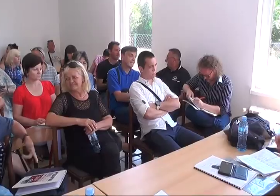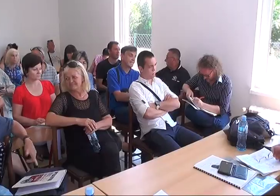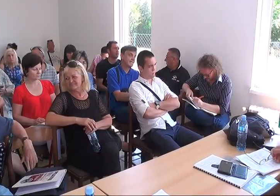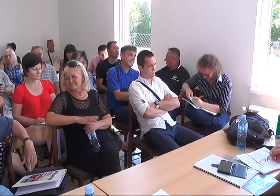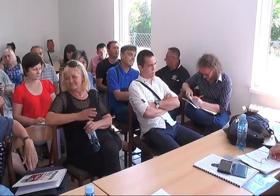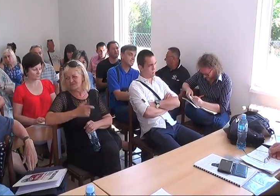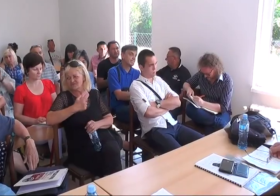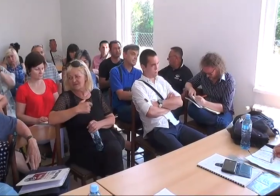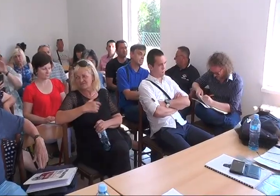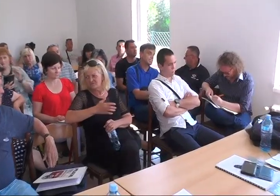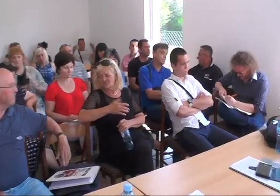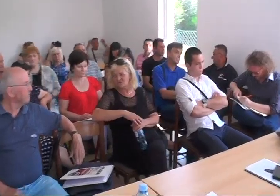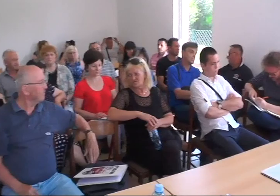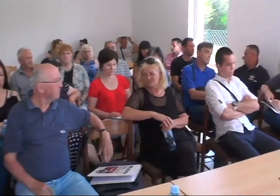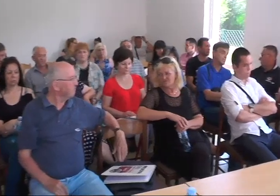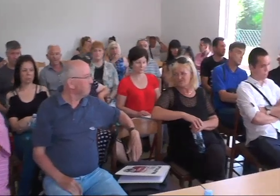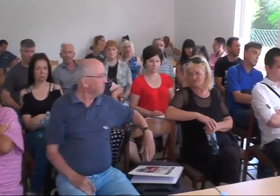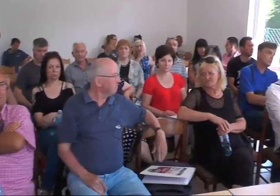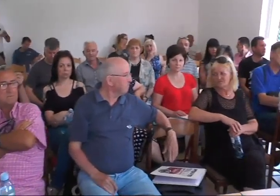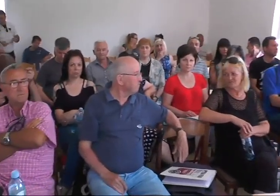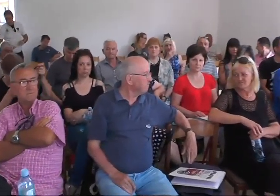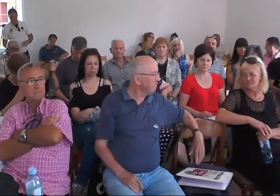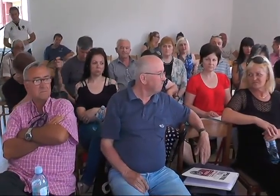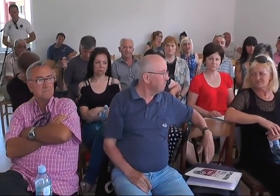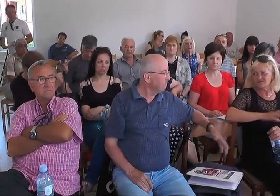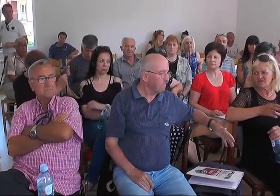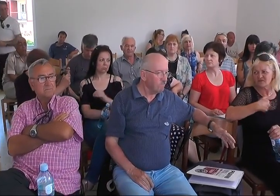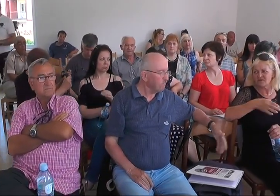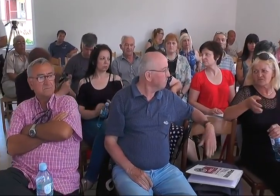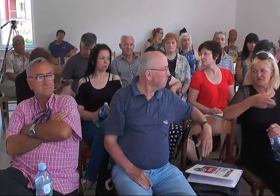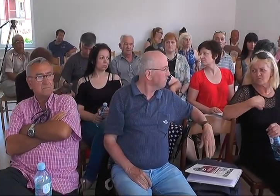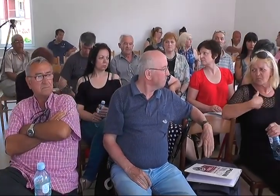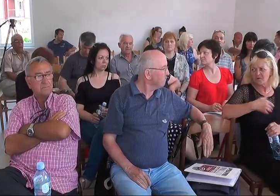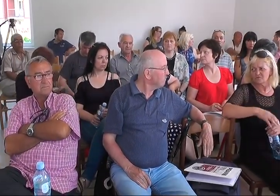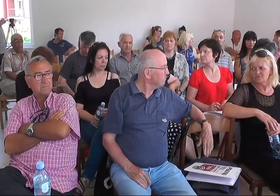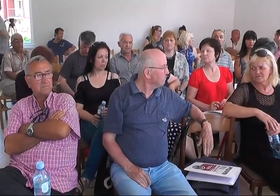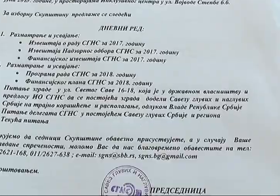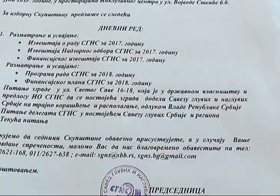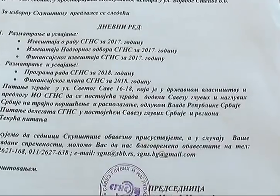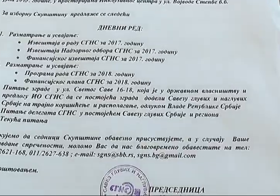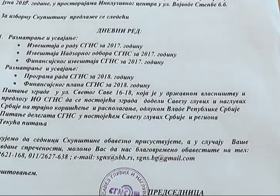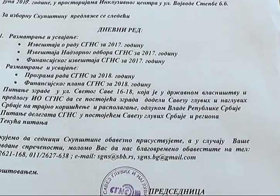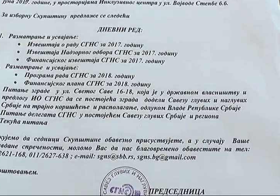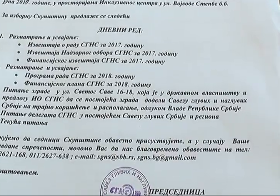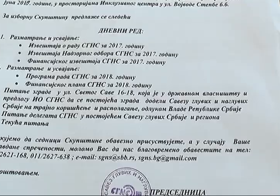Na sednici se govorilo i o obezbeđivanju prostora za rad Saveza gluvih i nagluvih Srbije, kao i o delegatu Saveza u postojećem